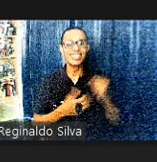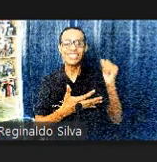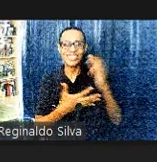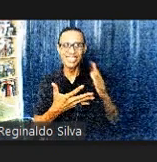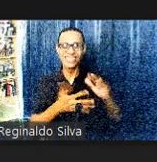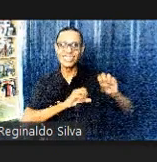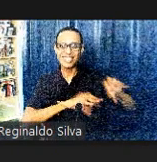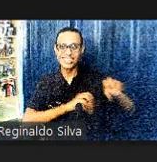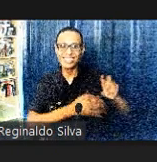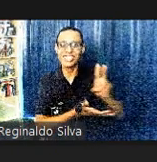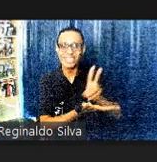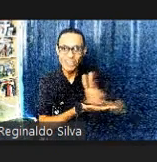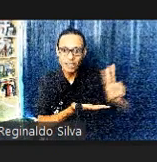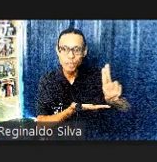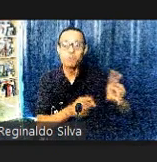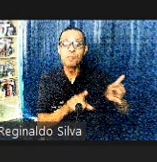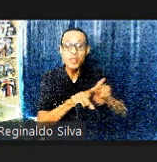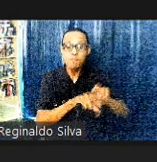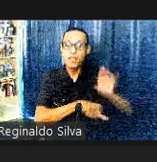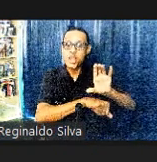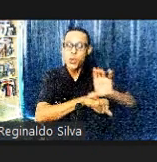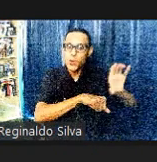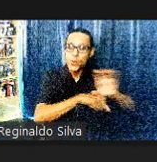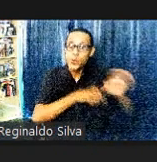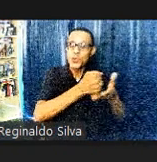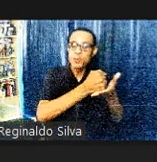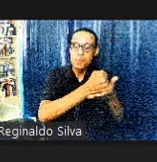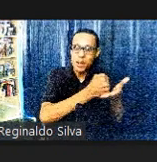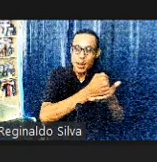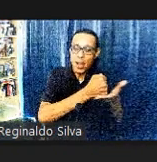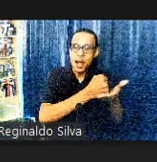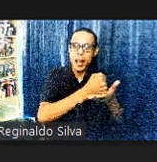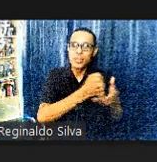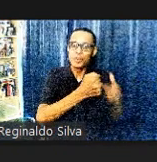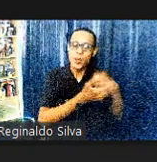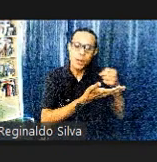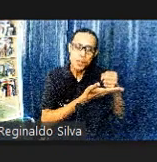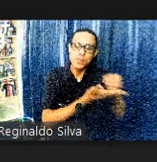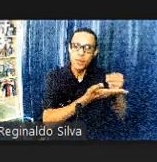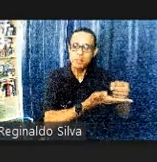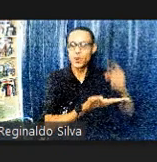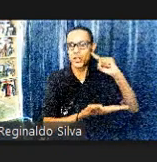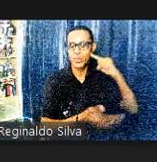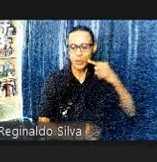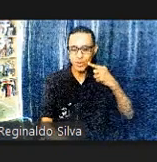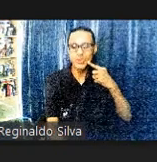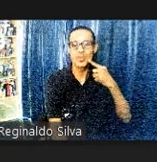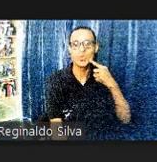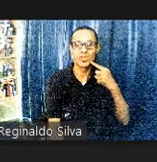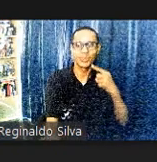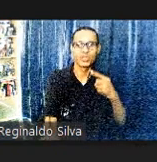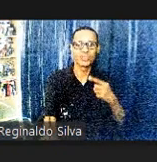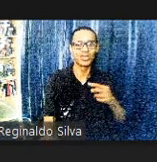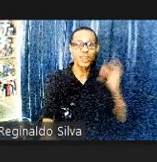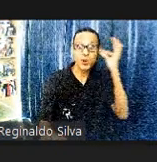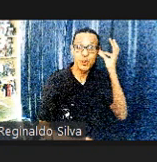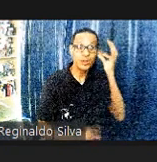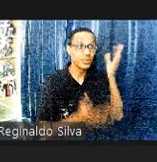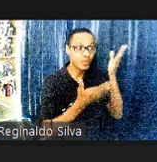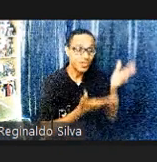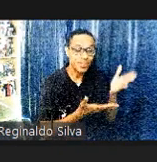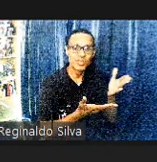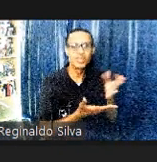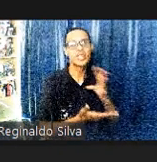universidade, em cursos básicos de Libras. Eu trabalho com apoio de surdos, né? Conheço o Reginaldo